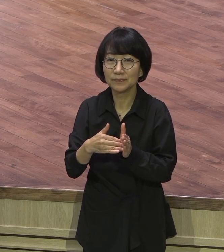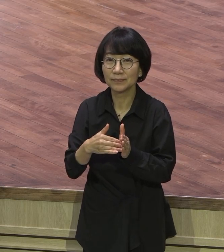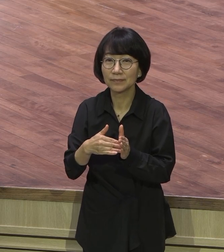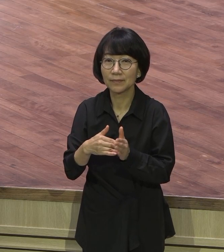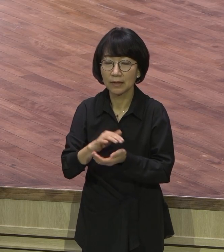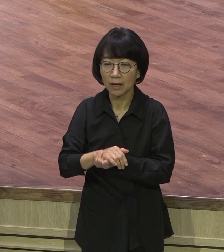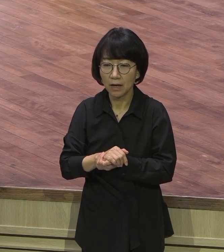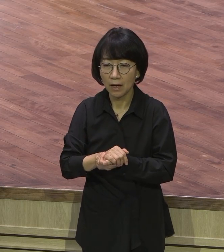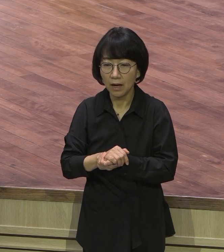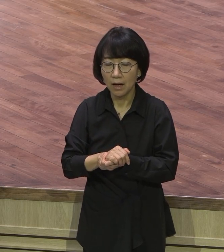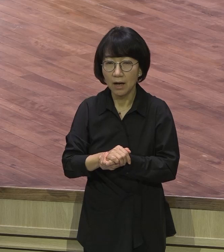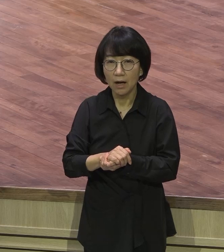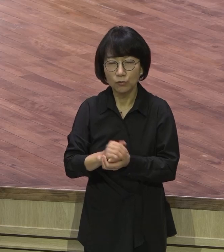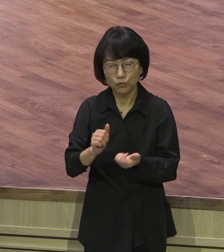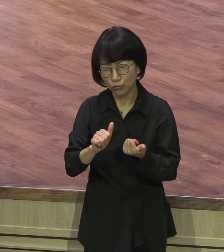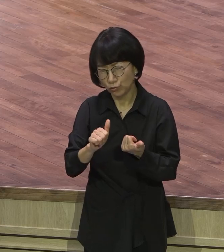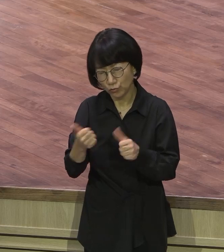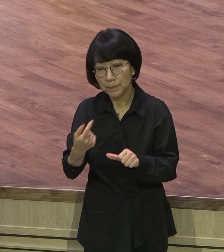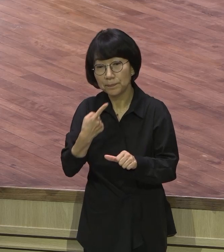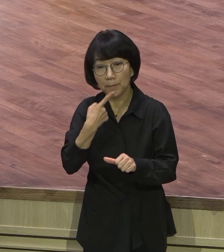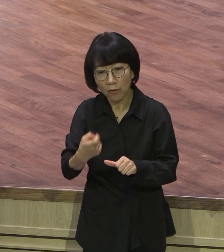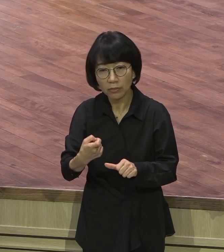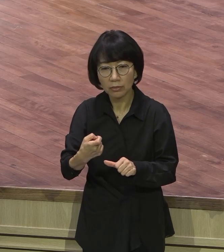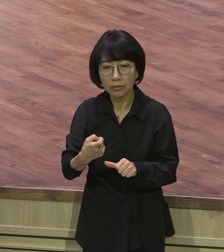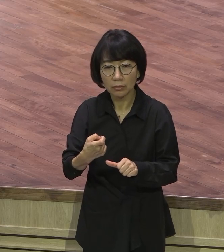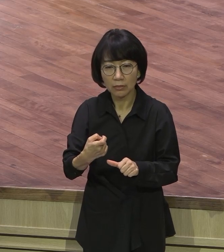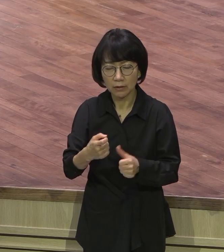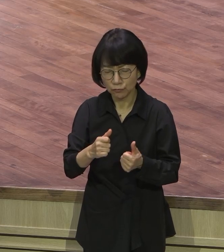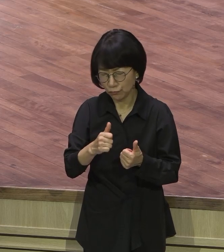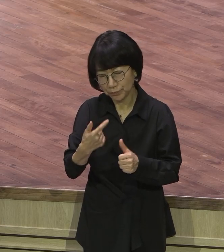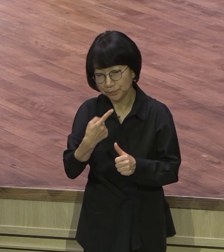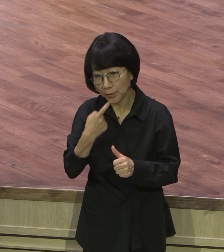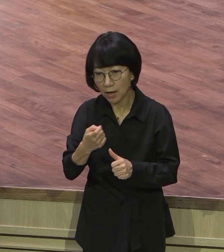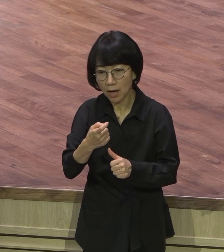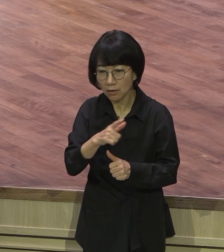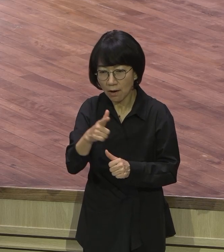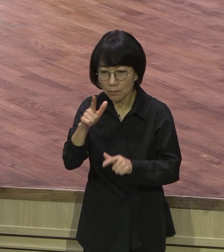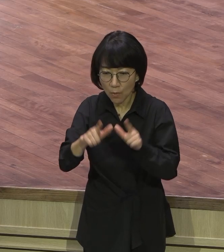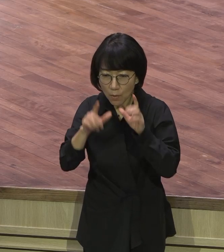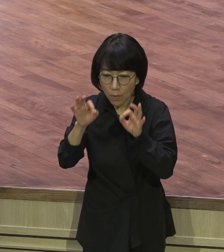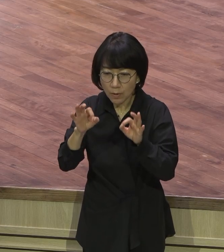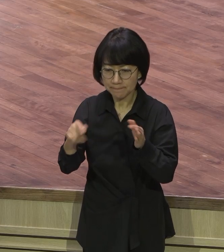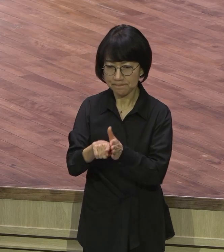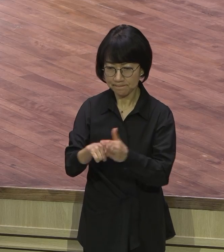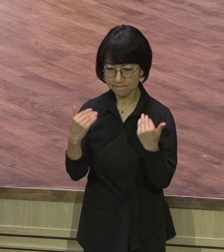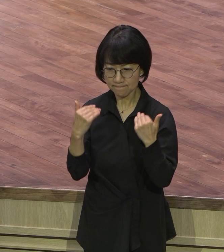생사를 건너는 고통을 경험했어 어린아이들 그 봄에서 믿음 자랑 신앙